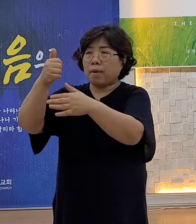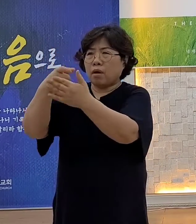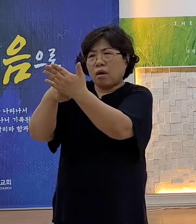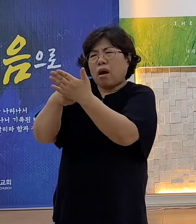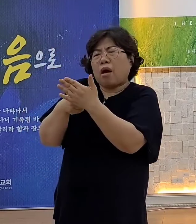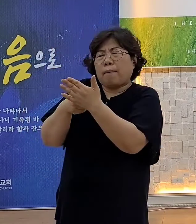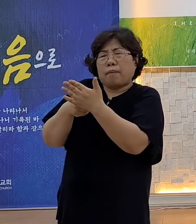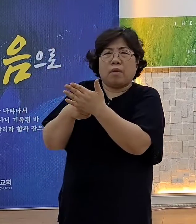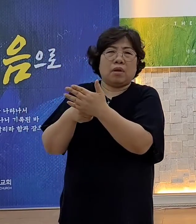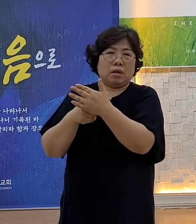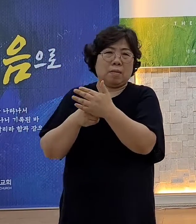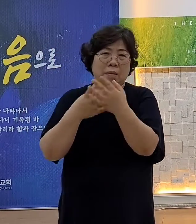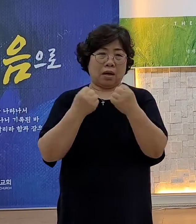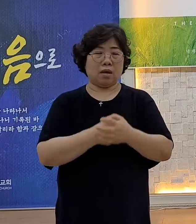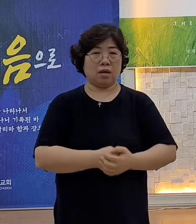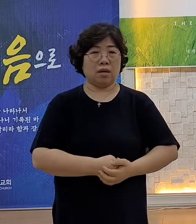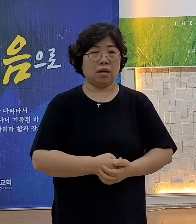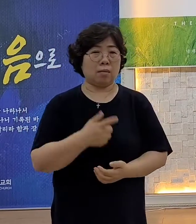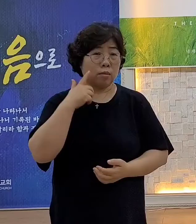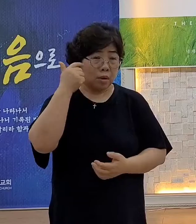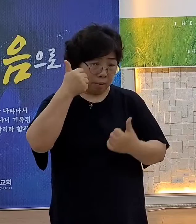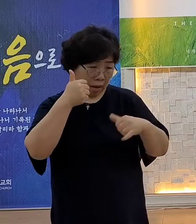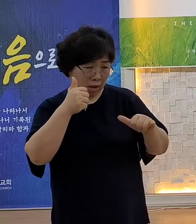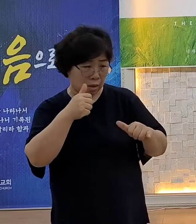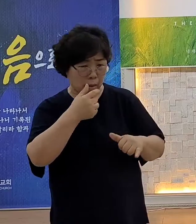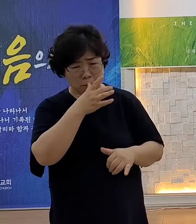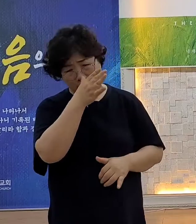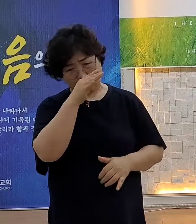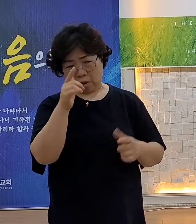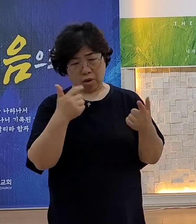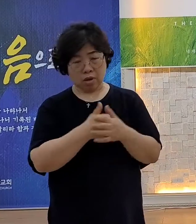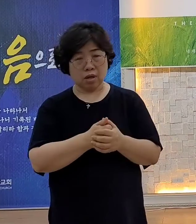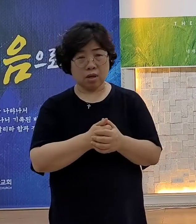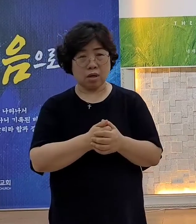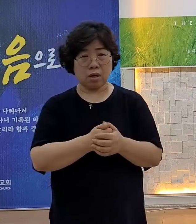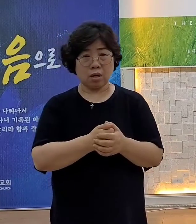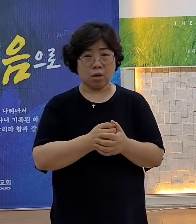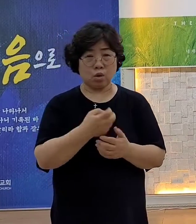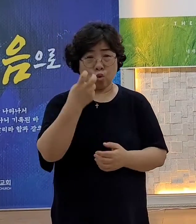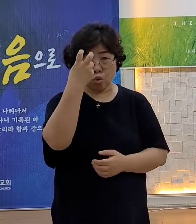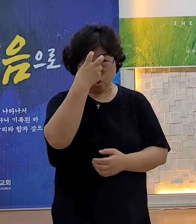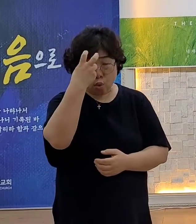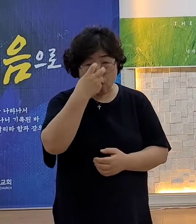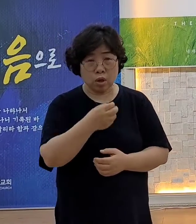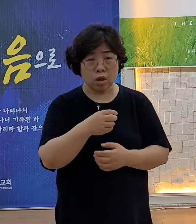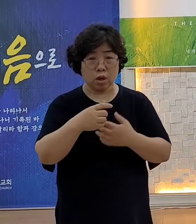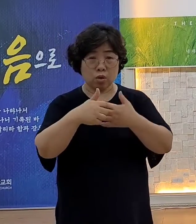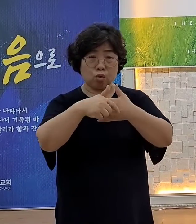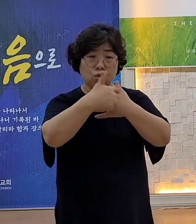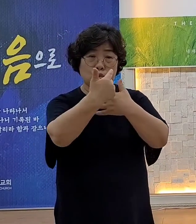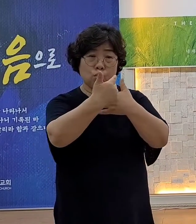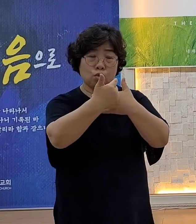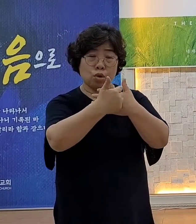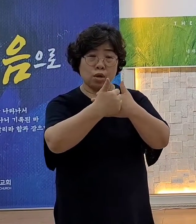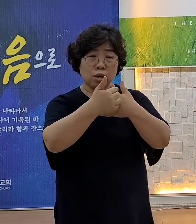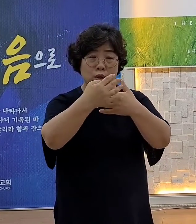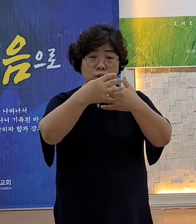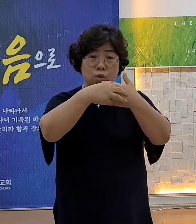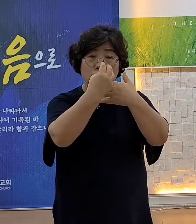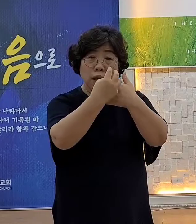바보라서 헌금하는 거 아닙니다. 지금 고등학교 2학년, 초등학교 6학년,